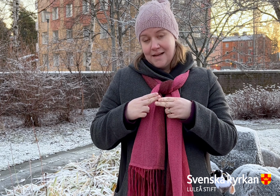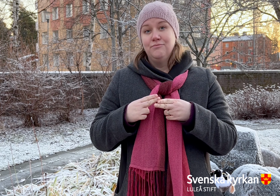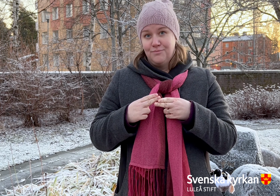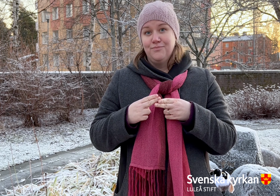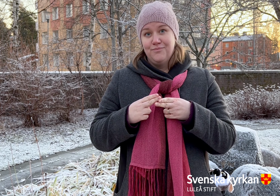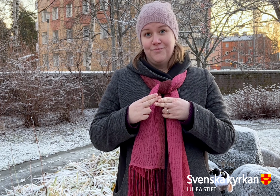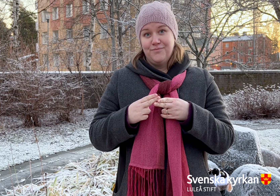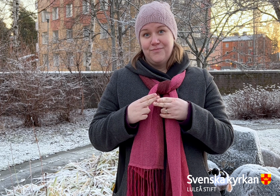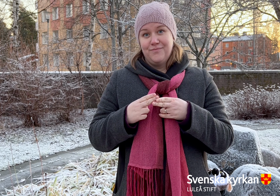middag tillsammans.